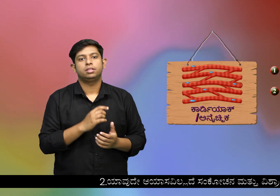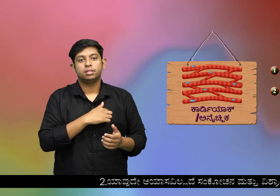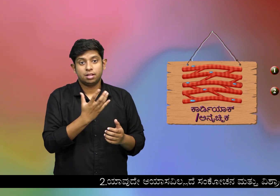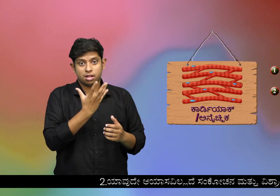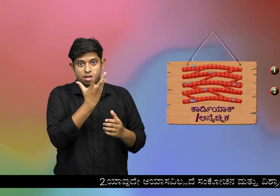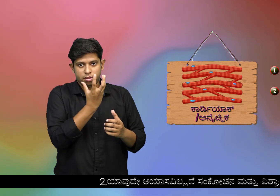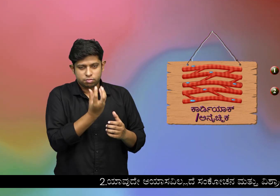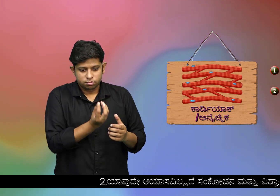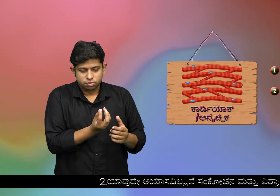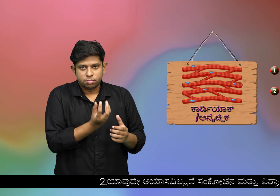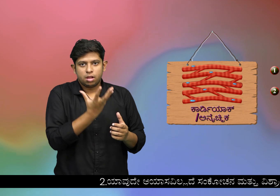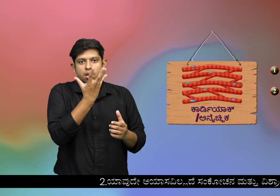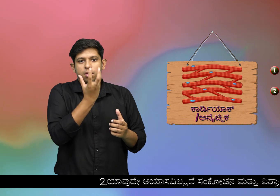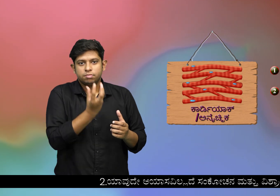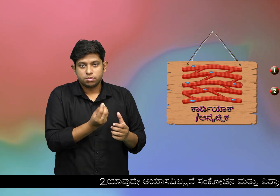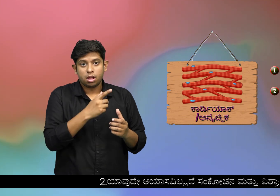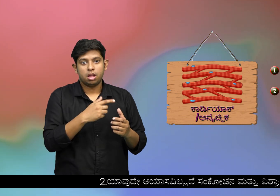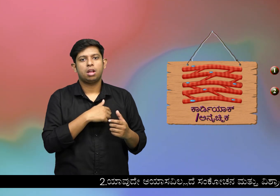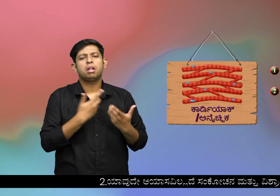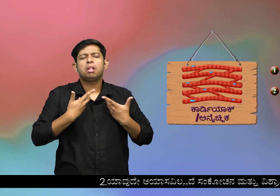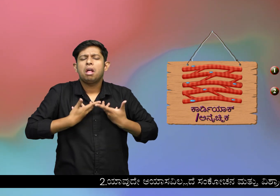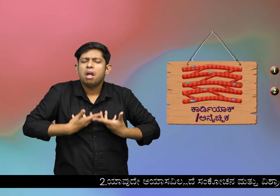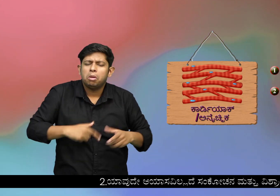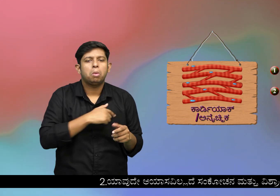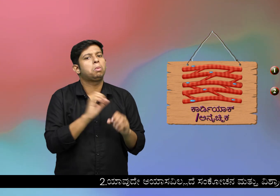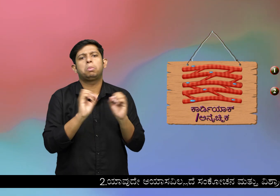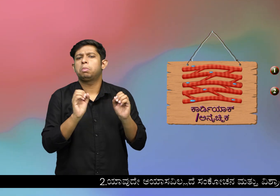ಯಾವುದೇ ಆಯಾಸವಿಲ್ಲದೆ ಸಂಕೋಚನ ಮತ್ತು ವಿಶ್ರಾಂತಿ.